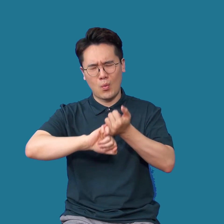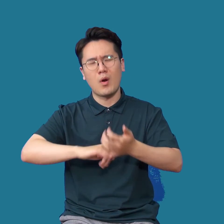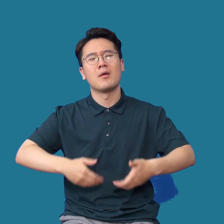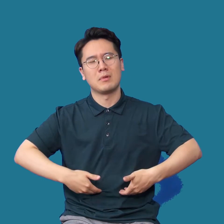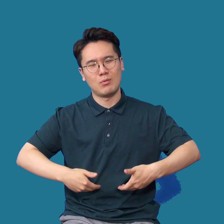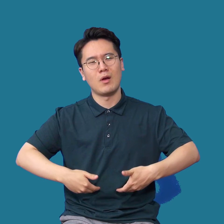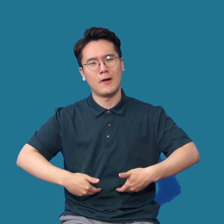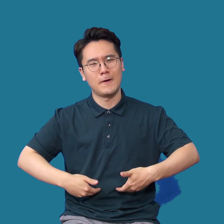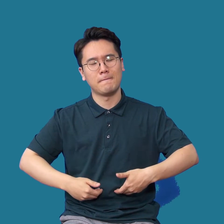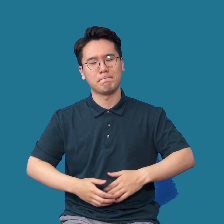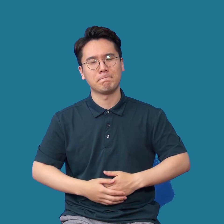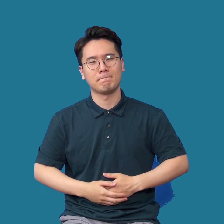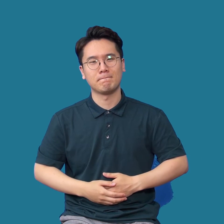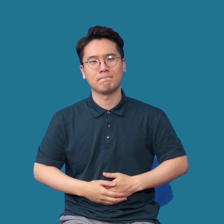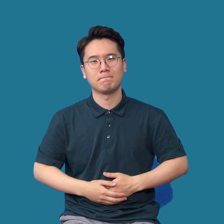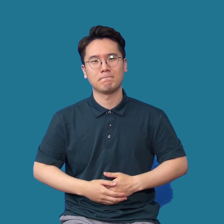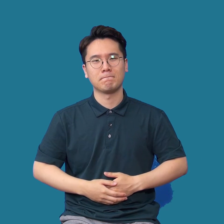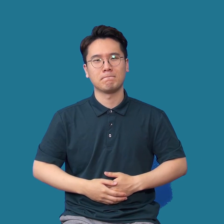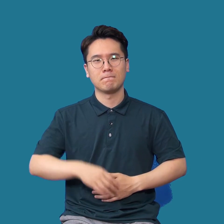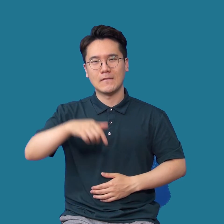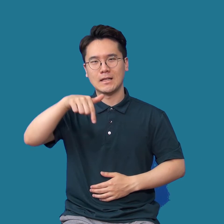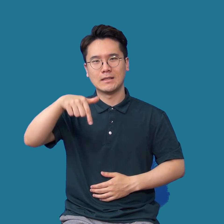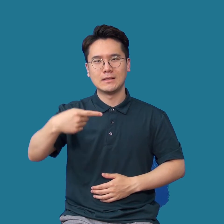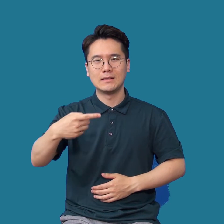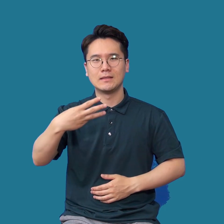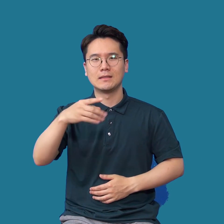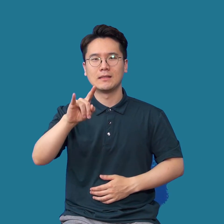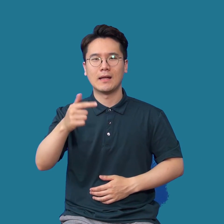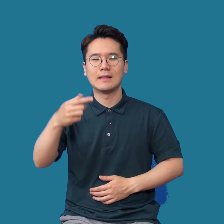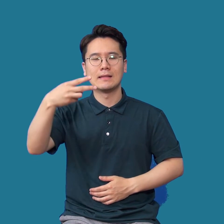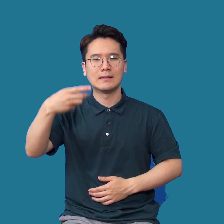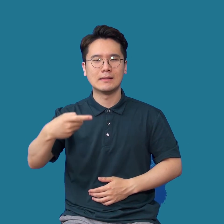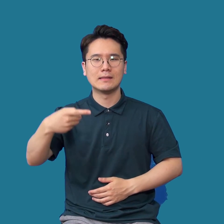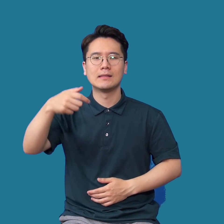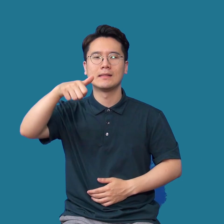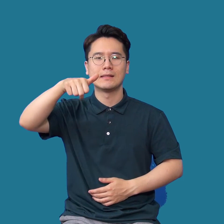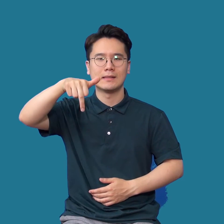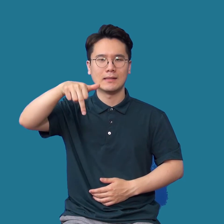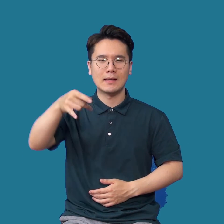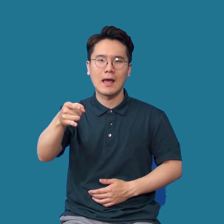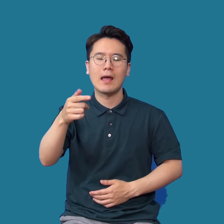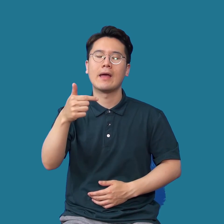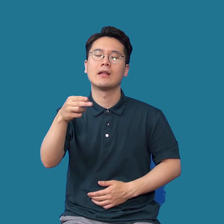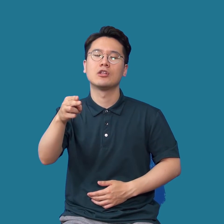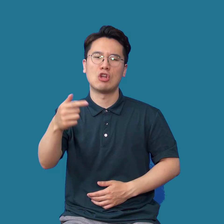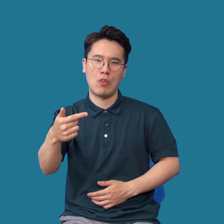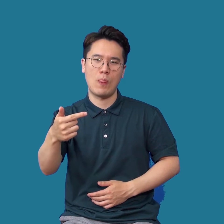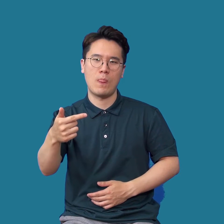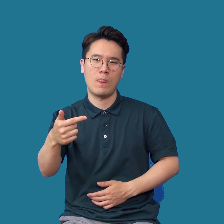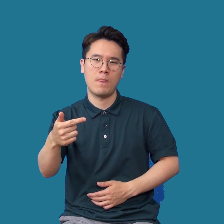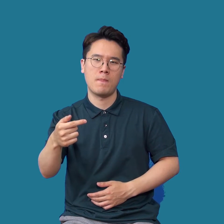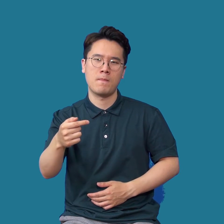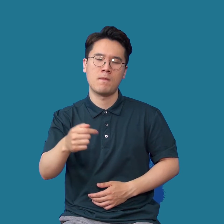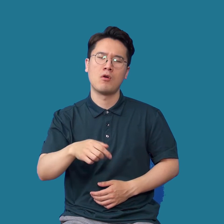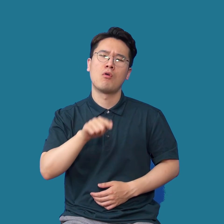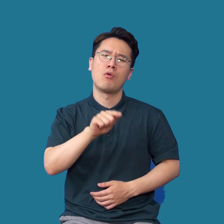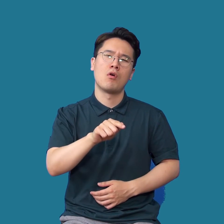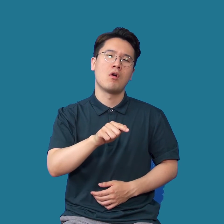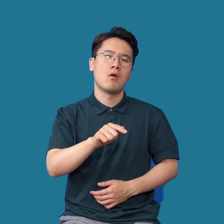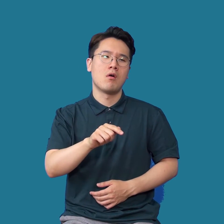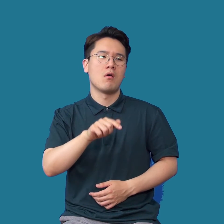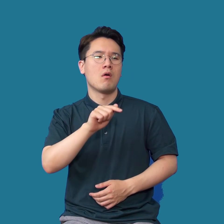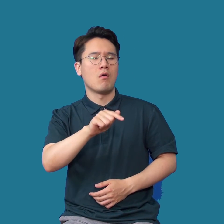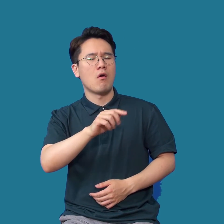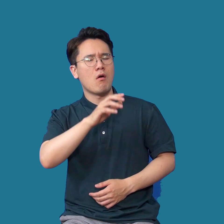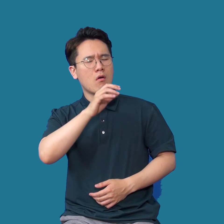그랜드 캐년에 꼭 한번 가보고 싶습니다. 천하 장관이라고 하는 그 그랜드 캐년의